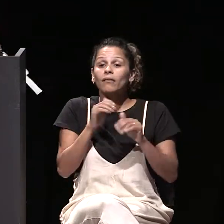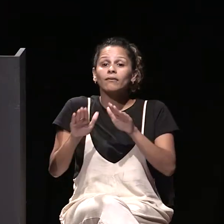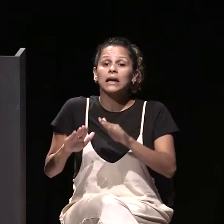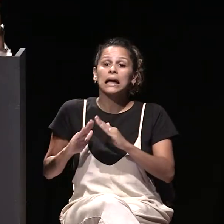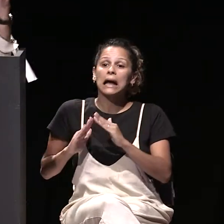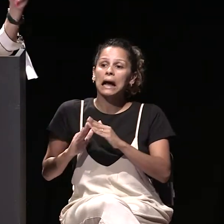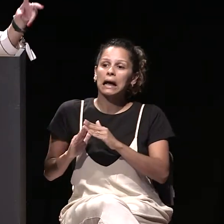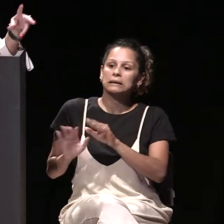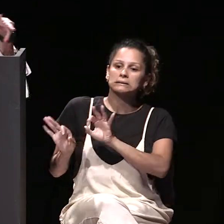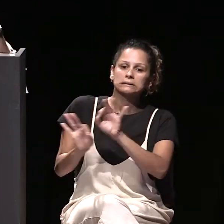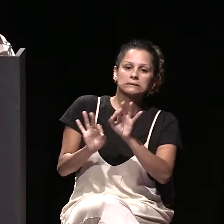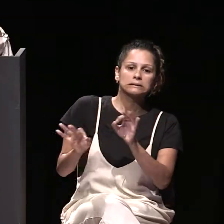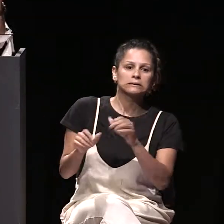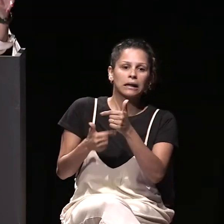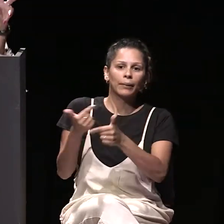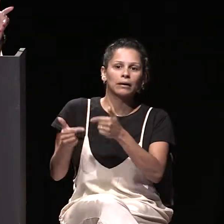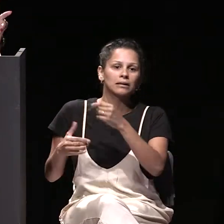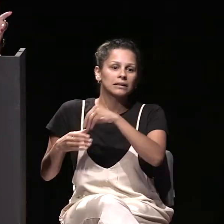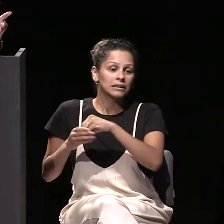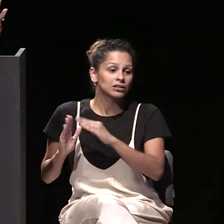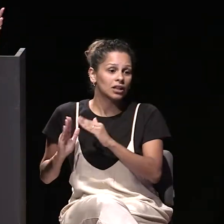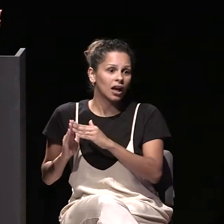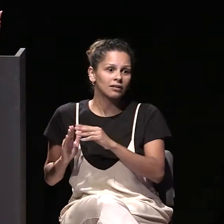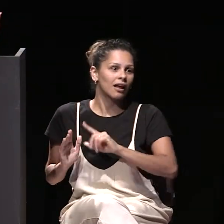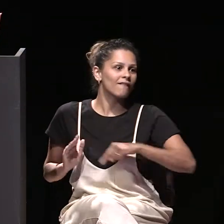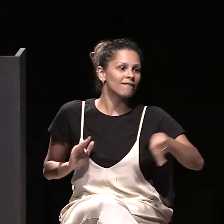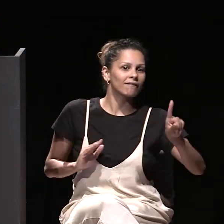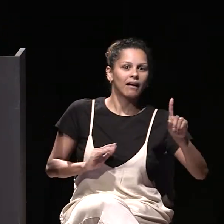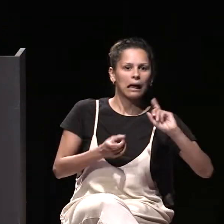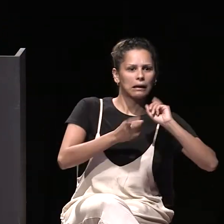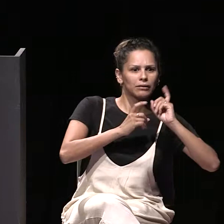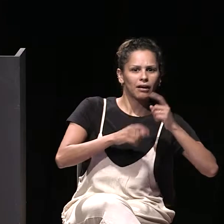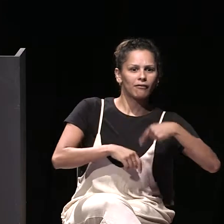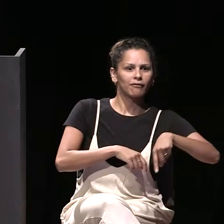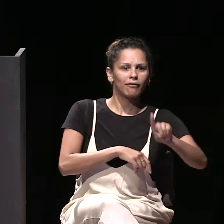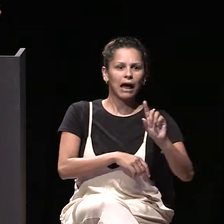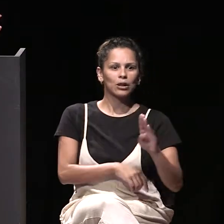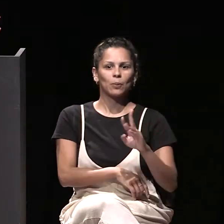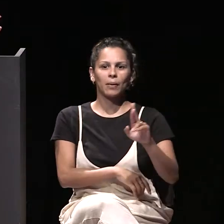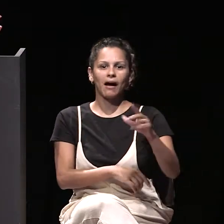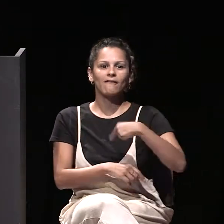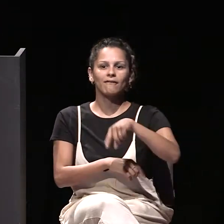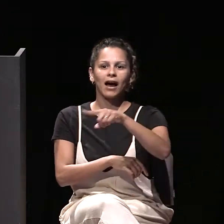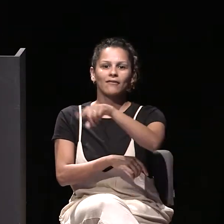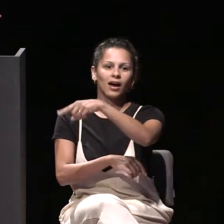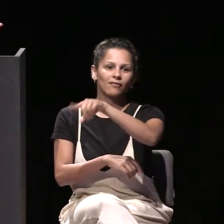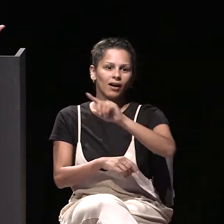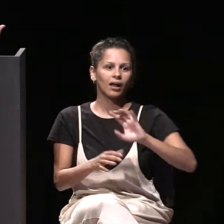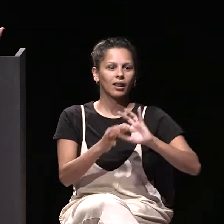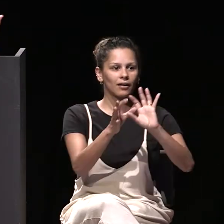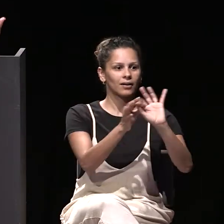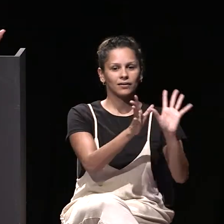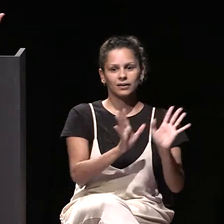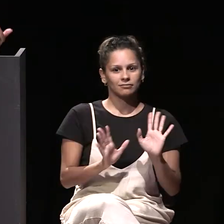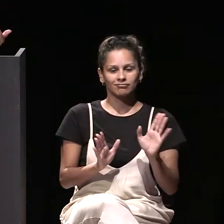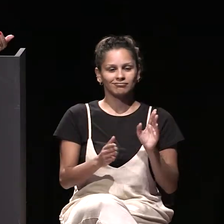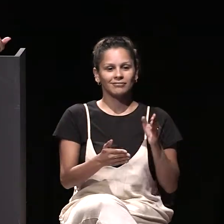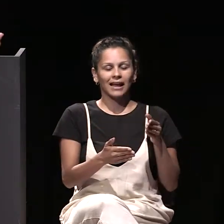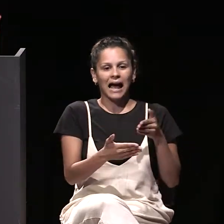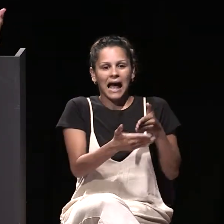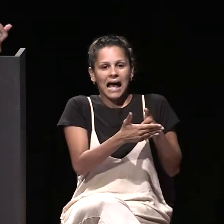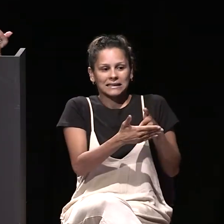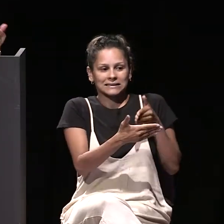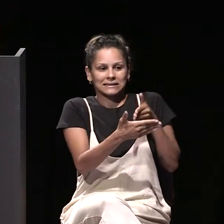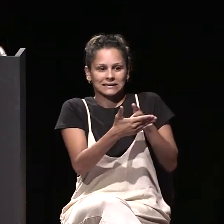conchavos políticos no bar, nem se comunicar com as outras pessoas. Então, a mulher tem menos acesso, inclusive, a